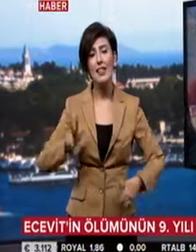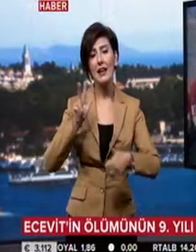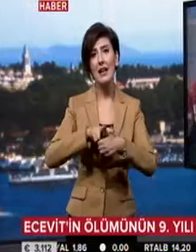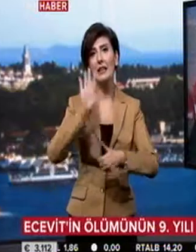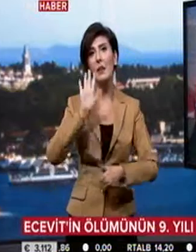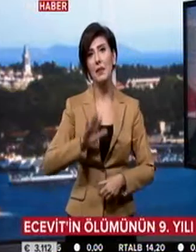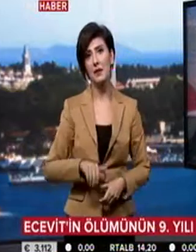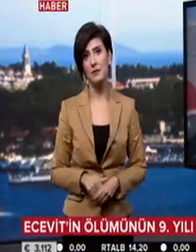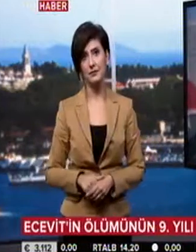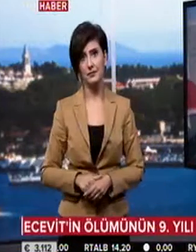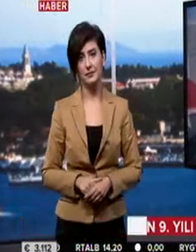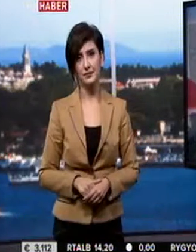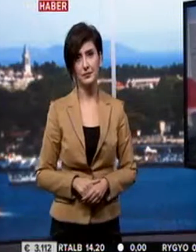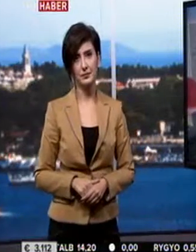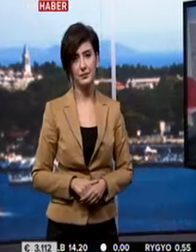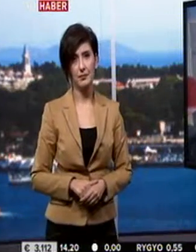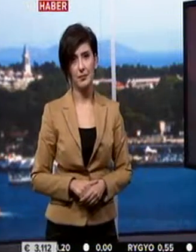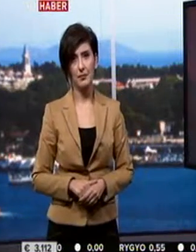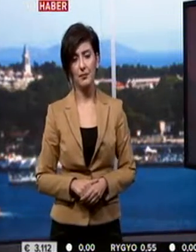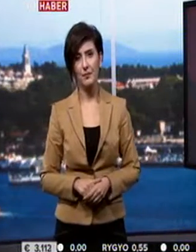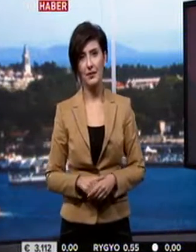törene katılmadı.